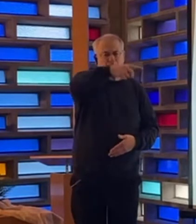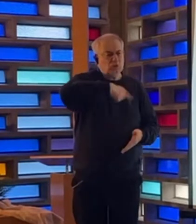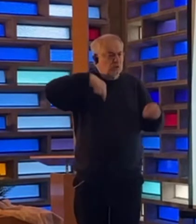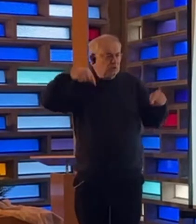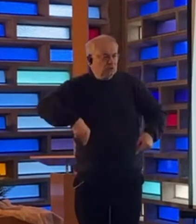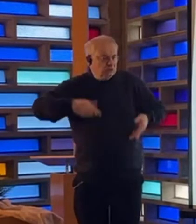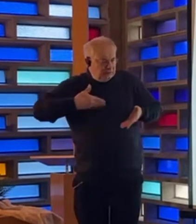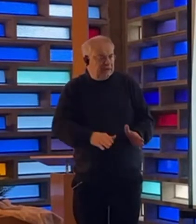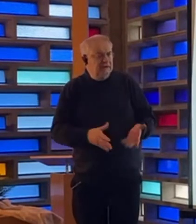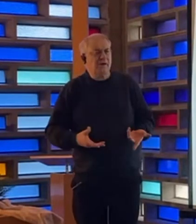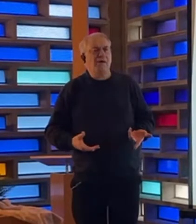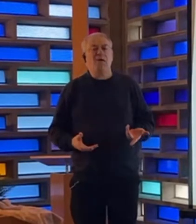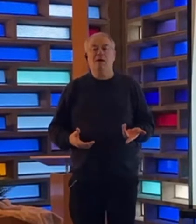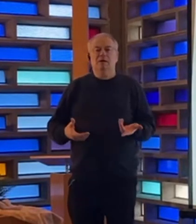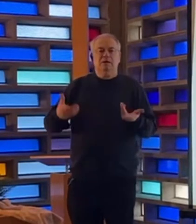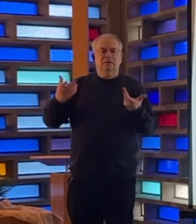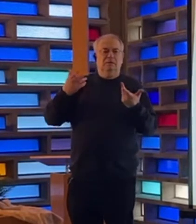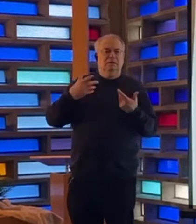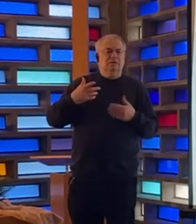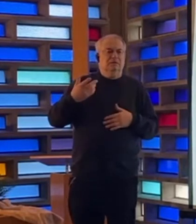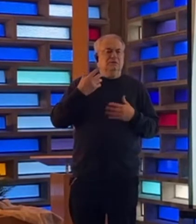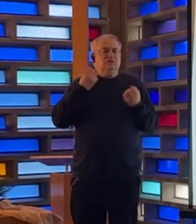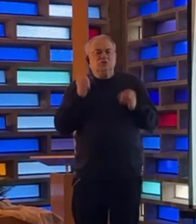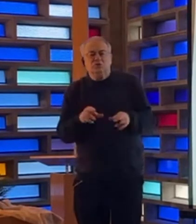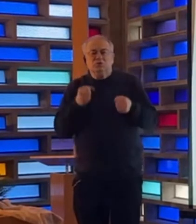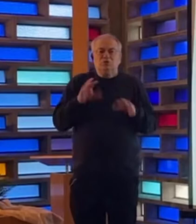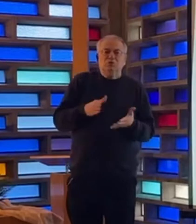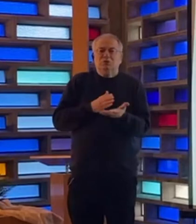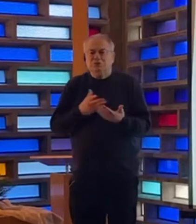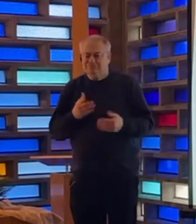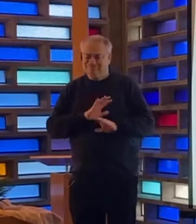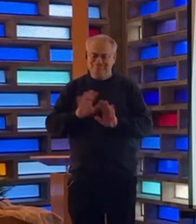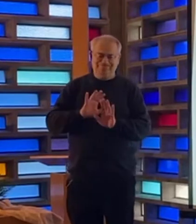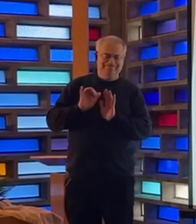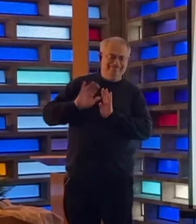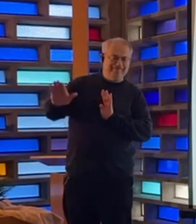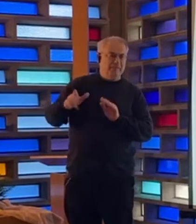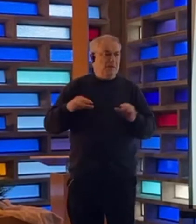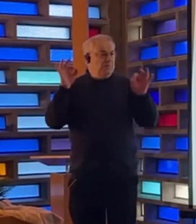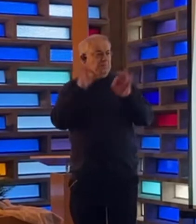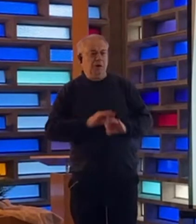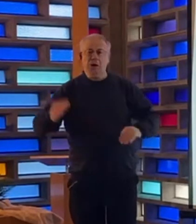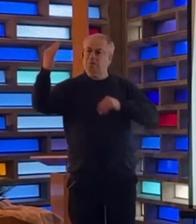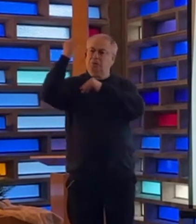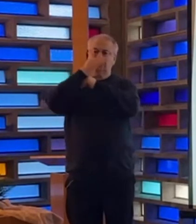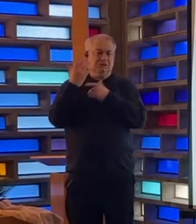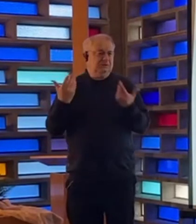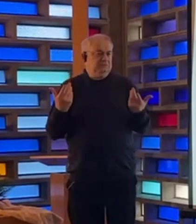aujourd'hui, loin des certitudes, et sans les protections qui ont brusquement montré